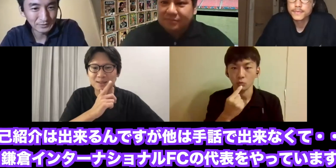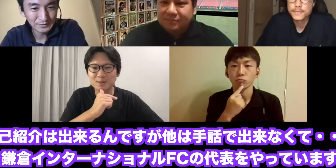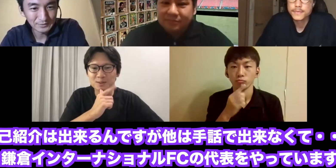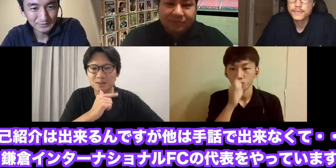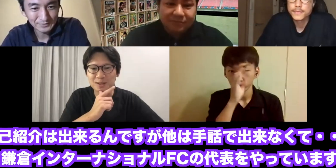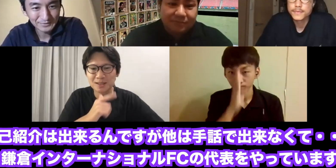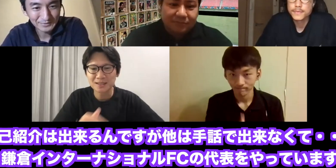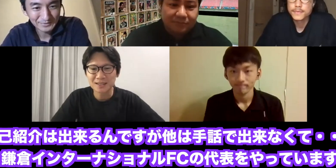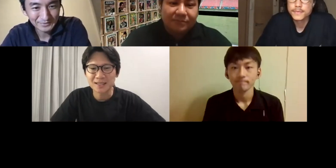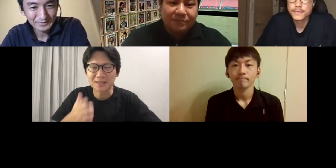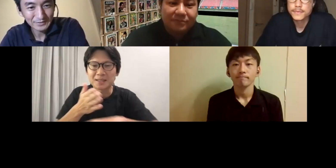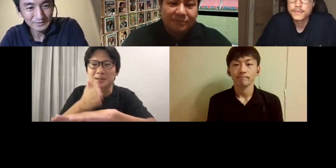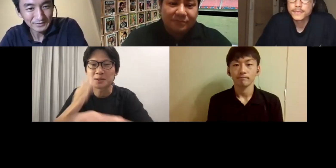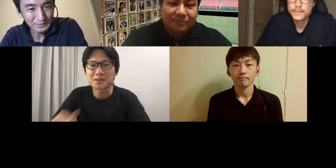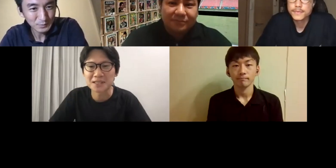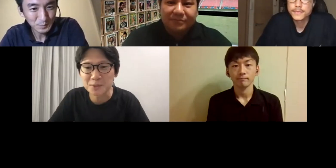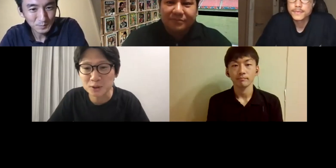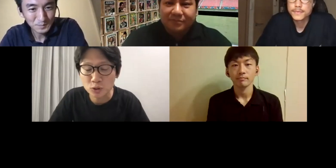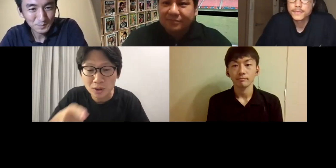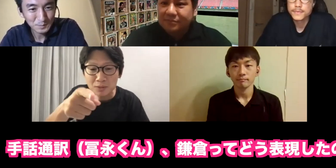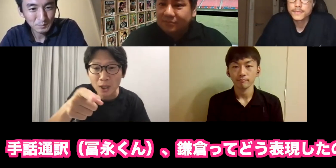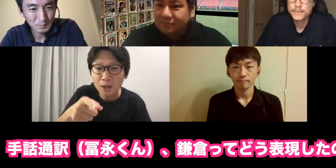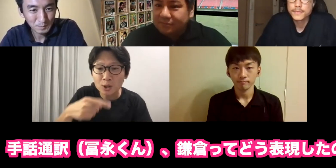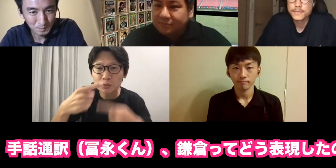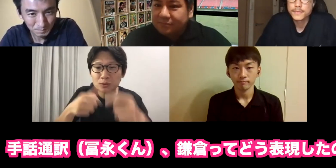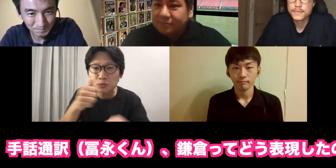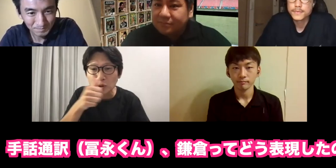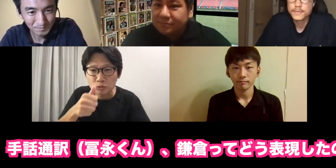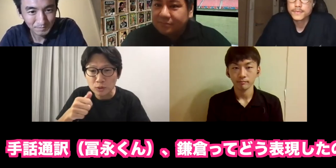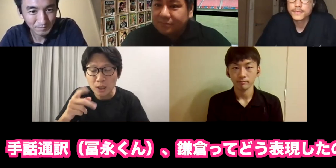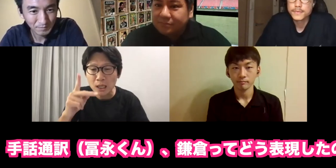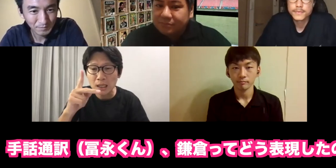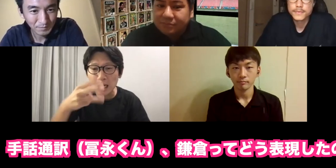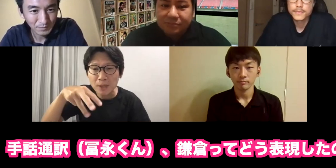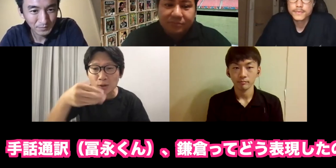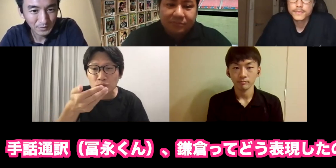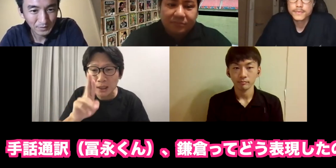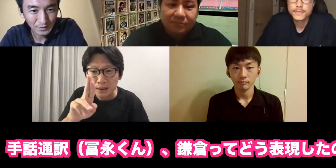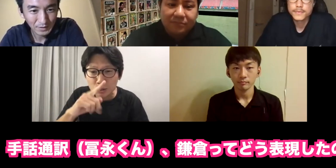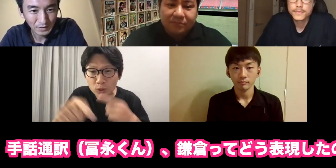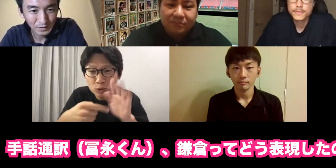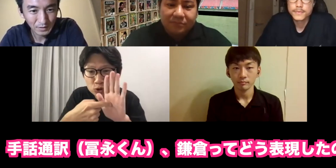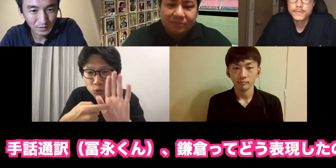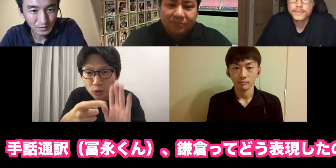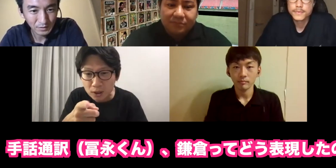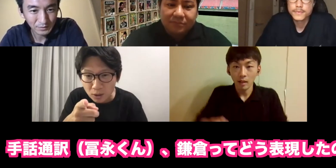なるほどありがとうございますいましゅ圧力かまコラってどういう証言したん